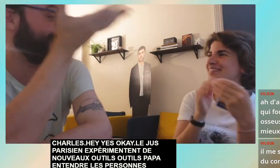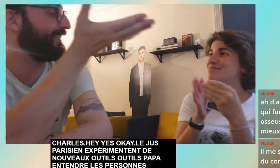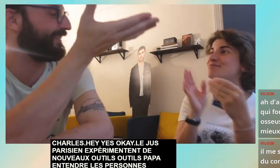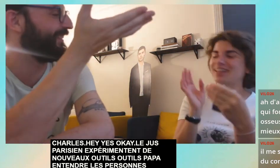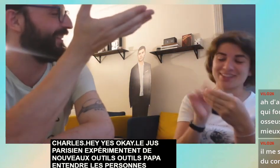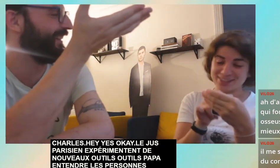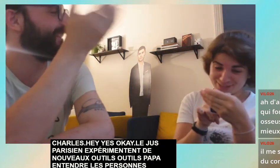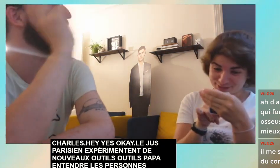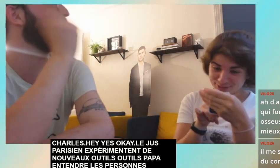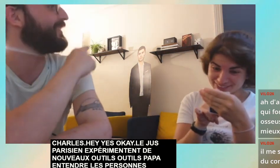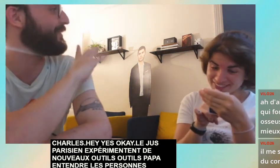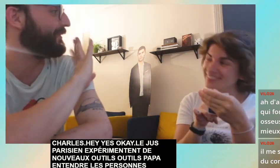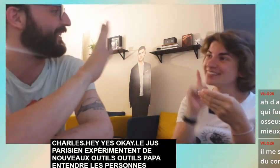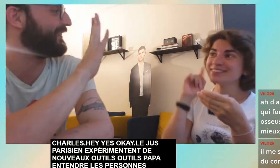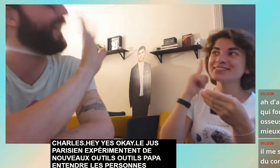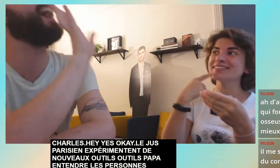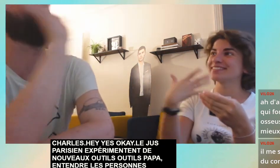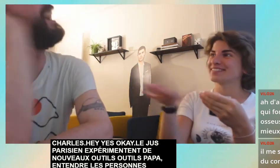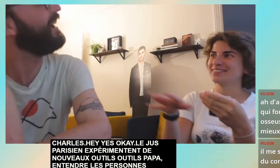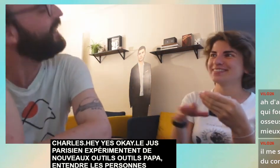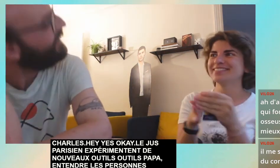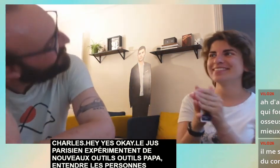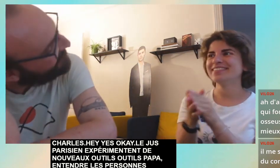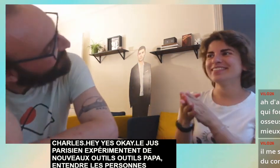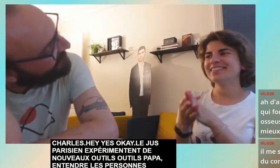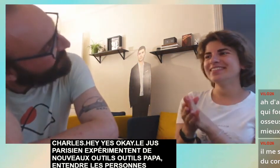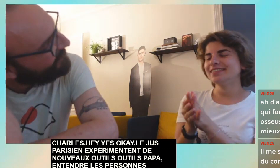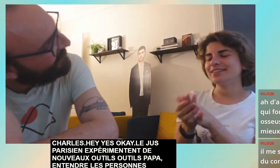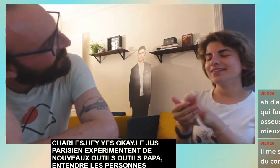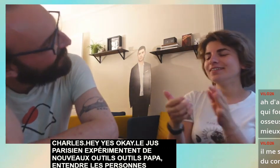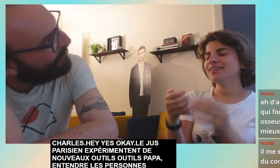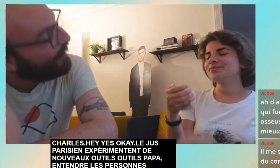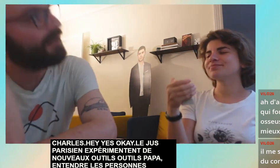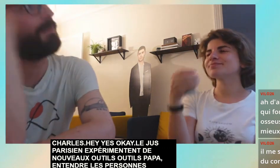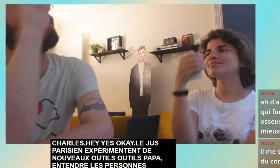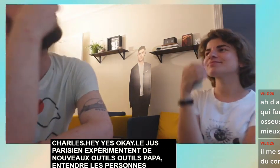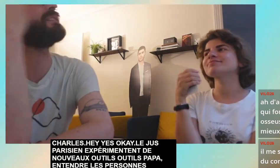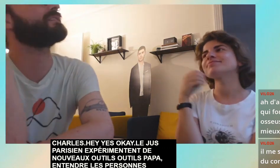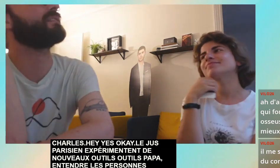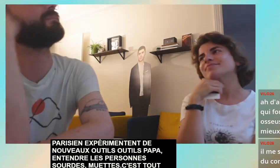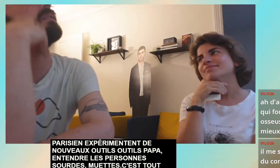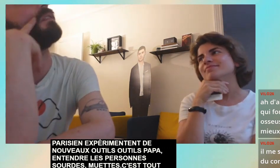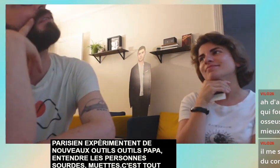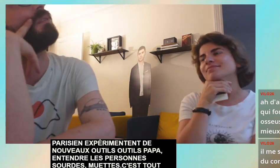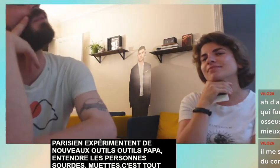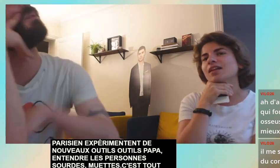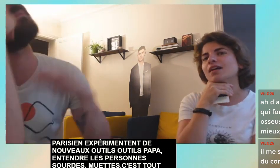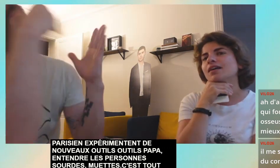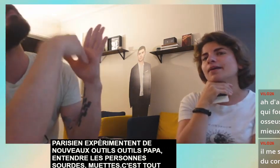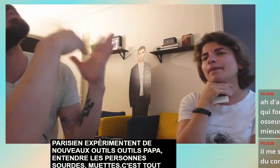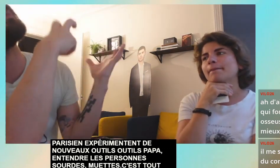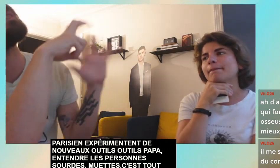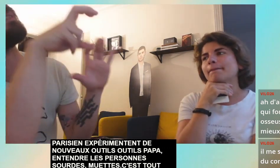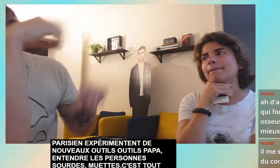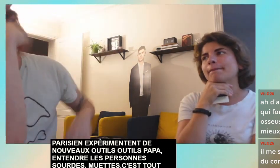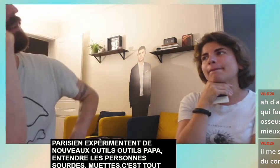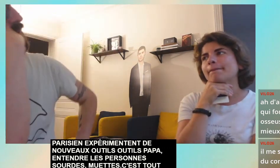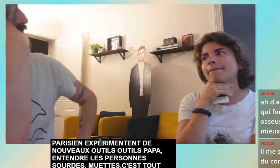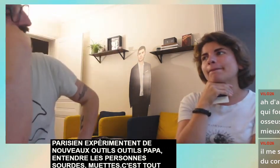du coup. Maintenant, tu Non, sourdes. plus on sait tout. C'est tout. Ouais, les premiers implants, 1800, pareil.